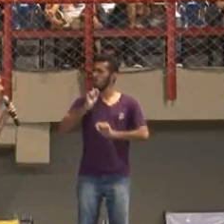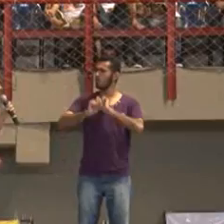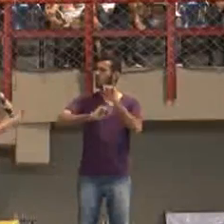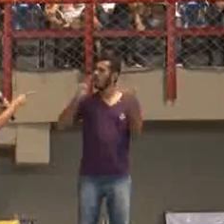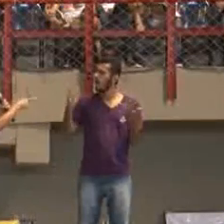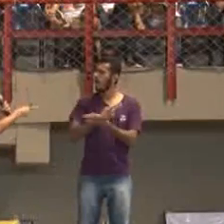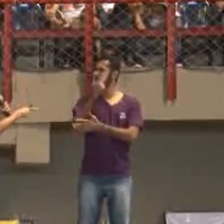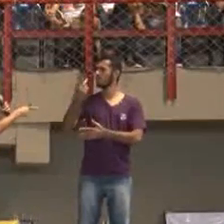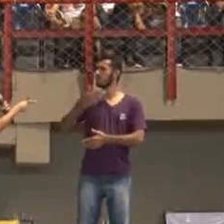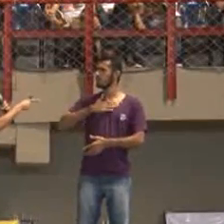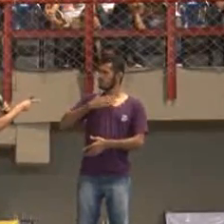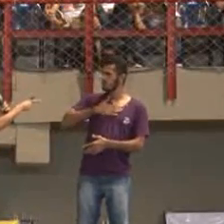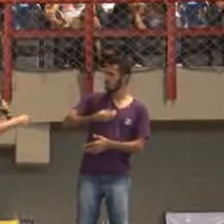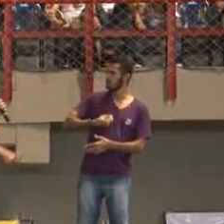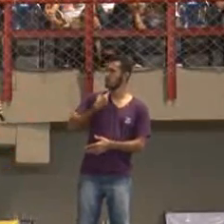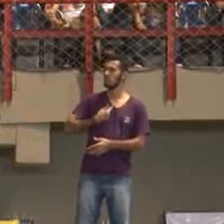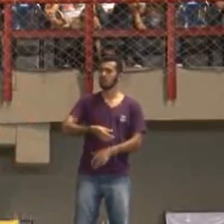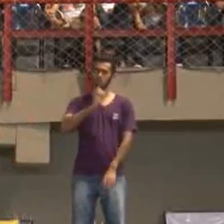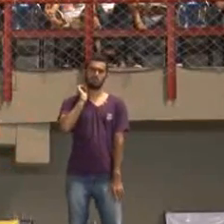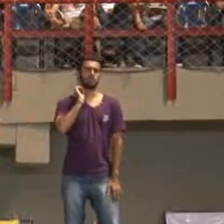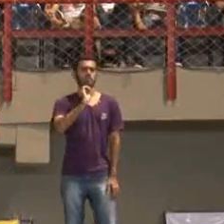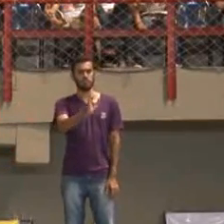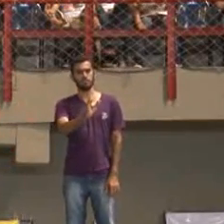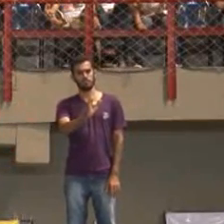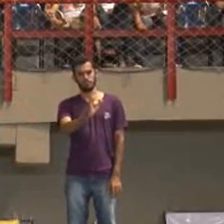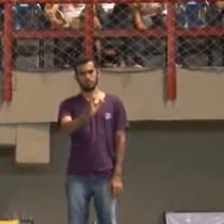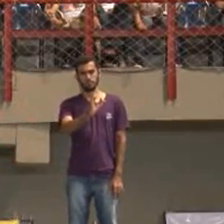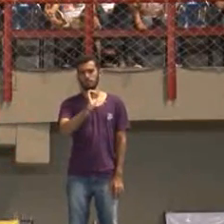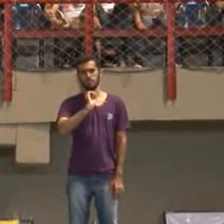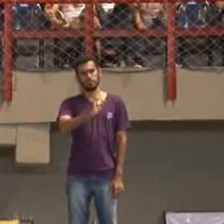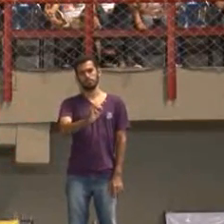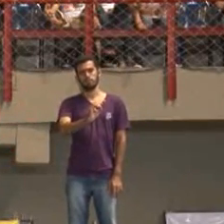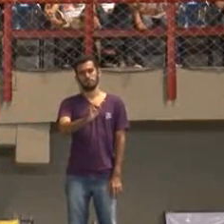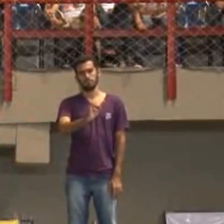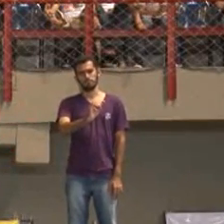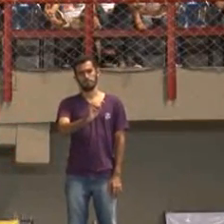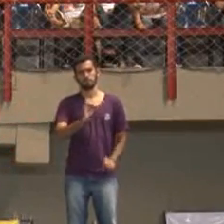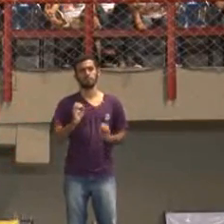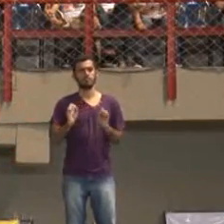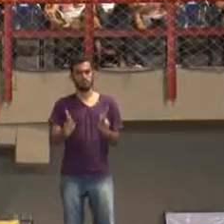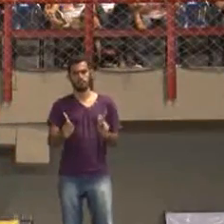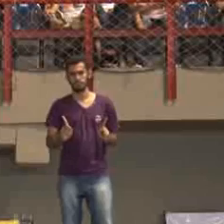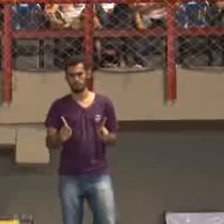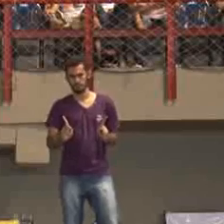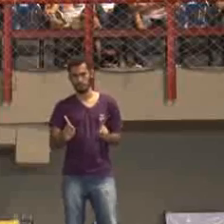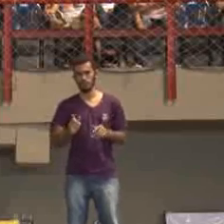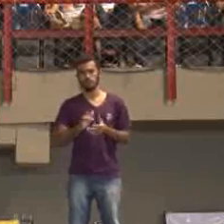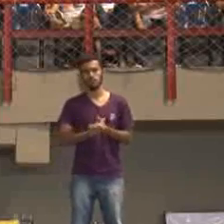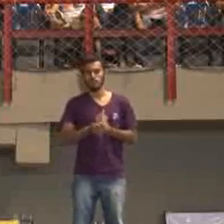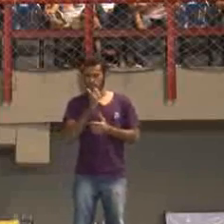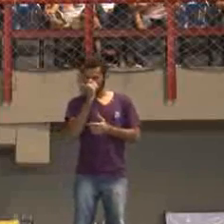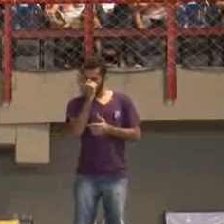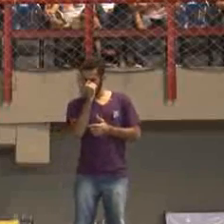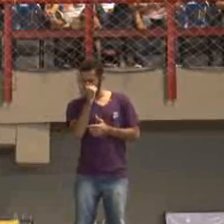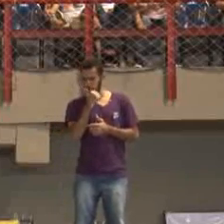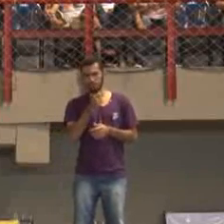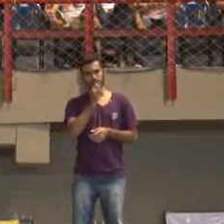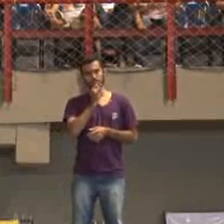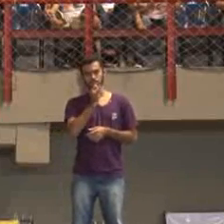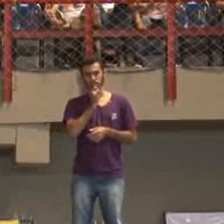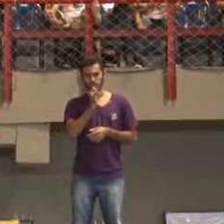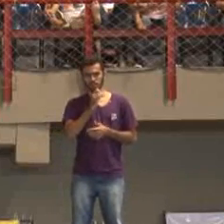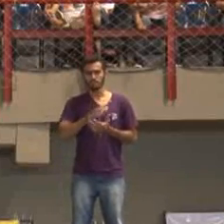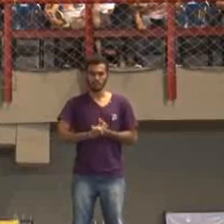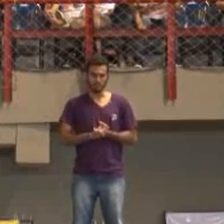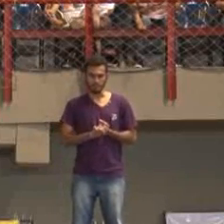comigo? Zero. Zero. Tá certo? Por exemplo,